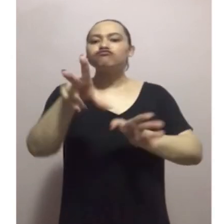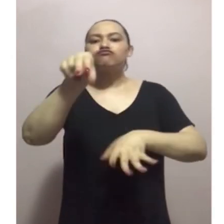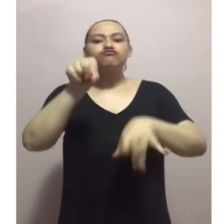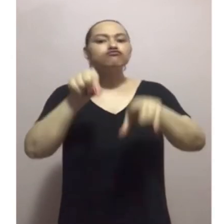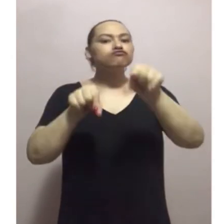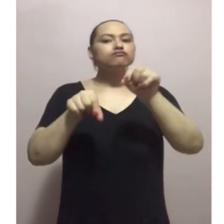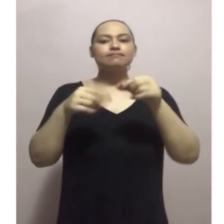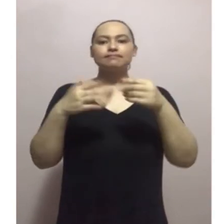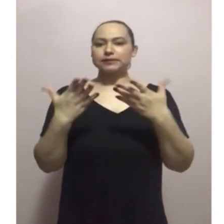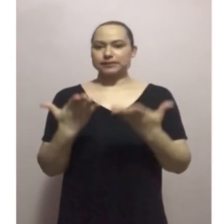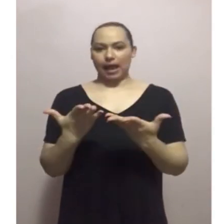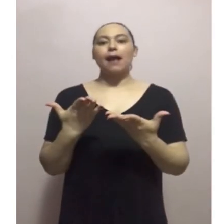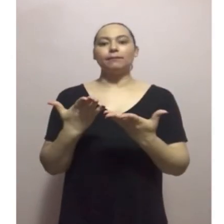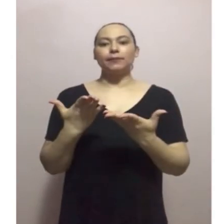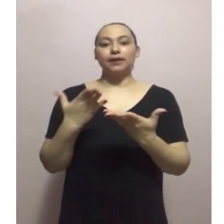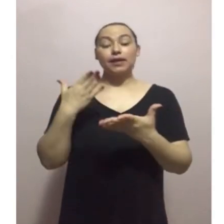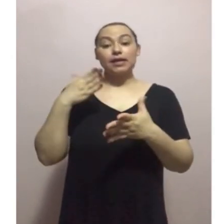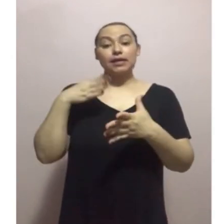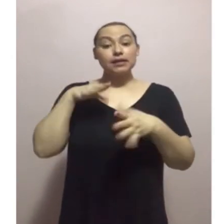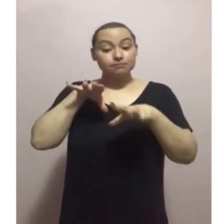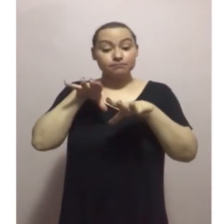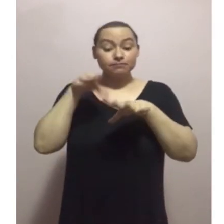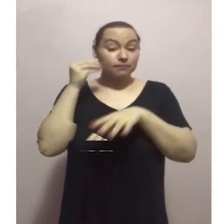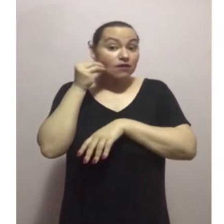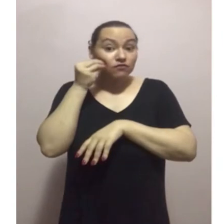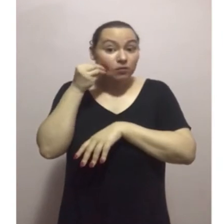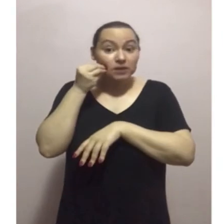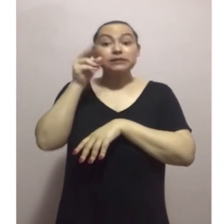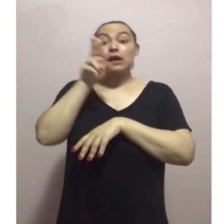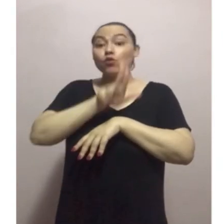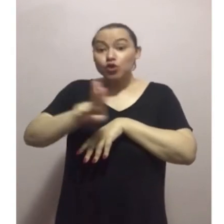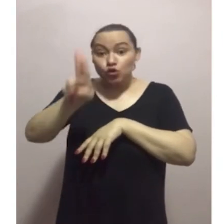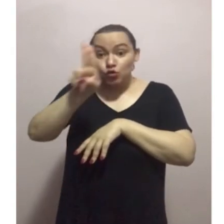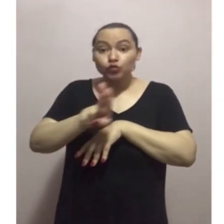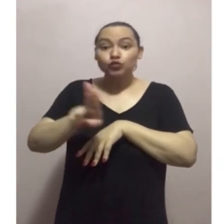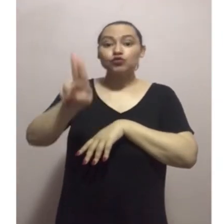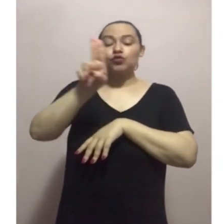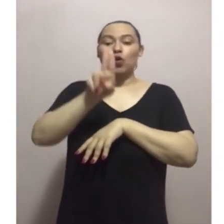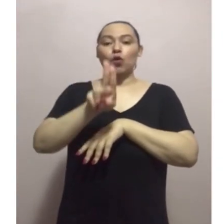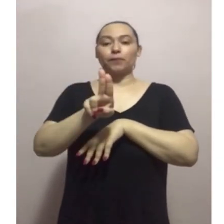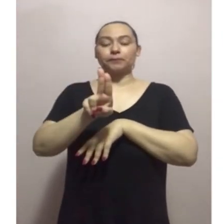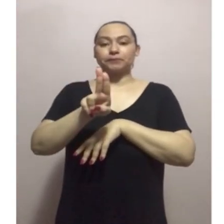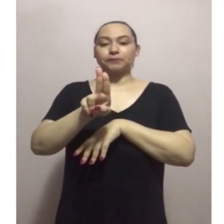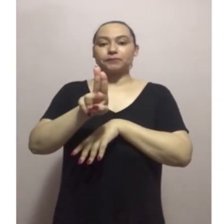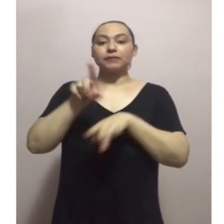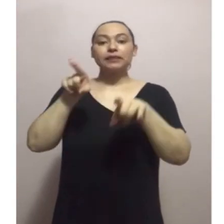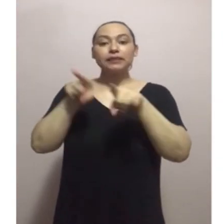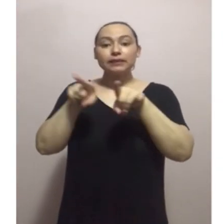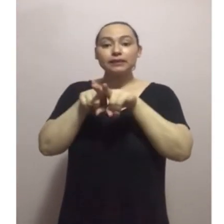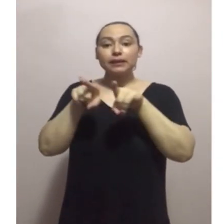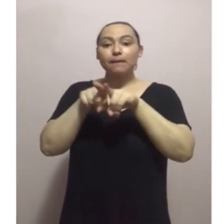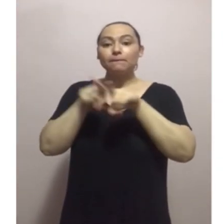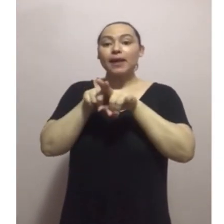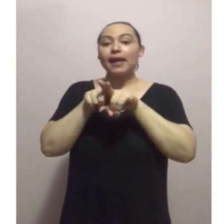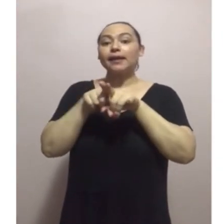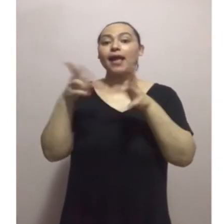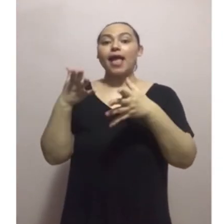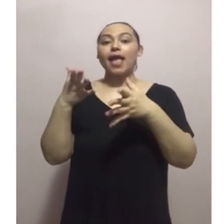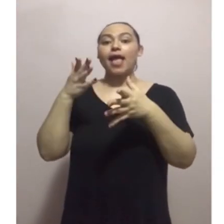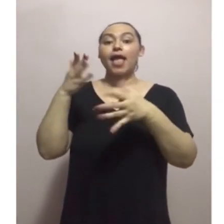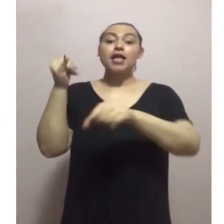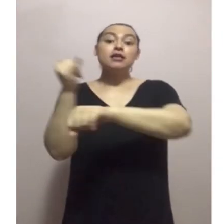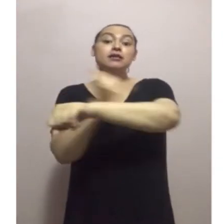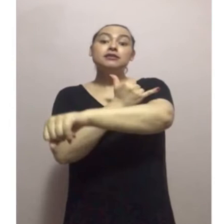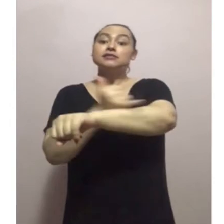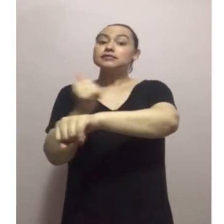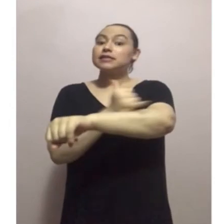a sua bagagem e talvez assim usou isso e trilhou um caminho